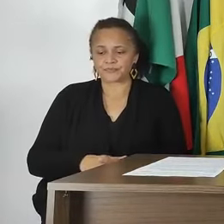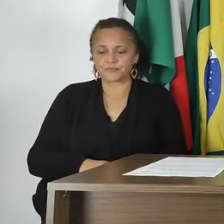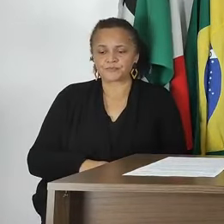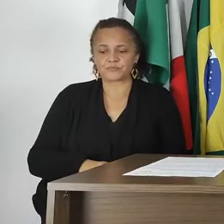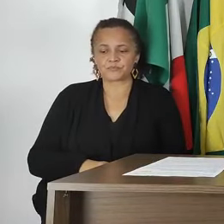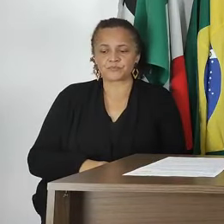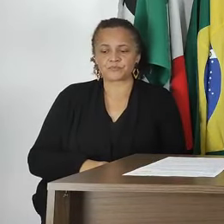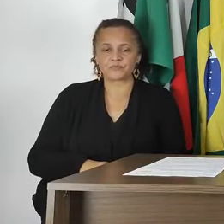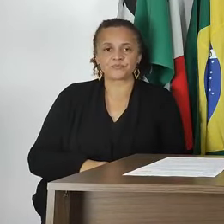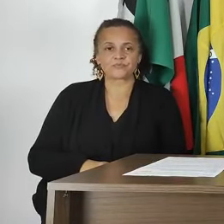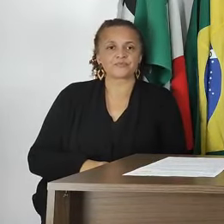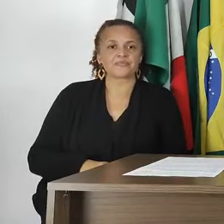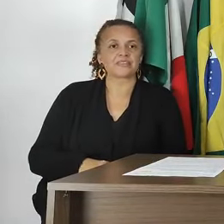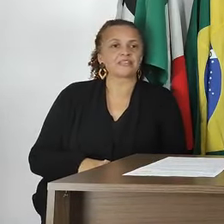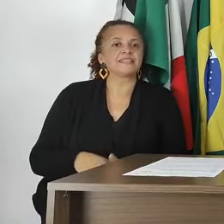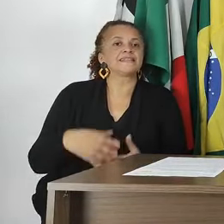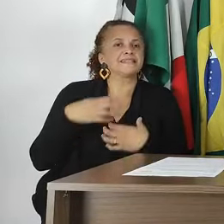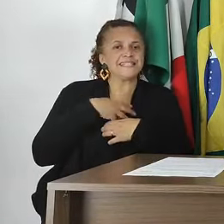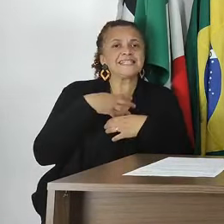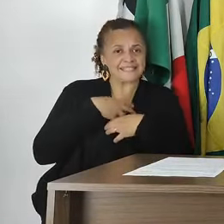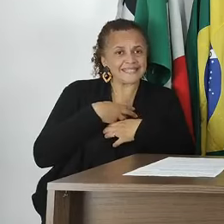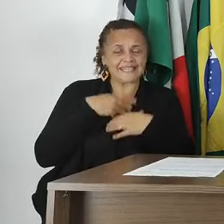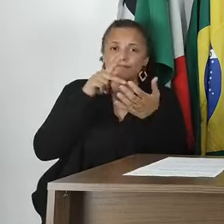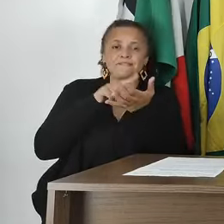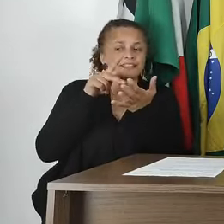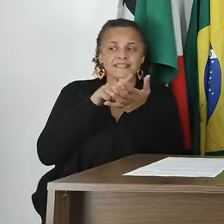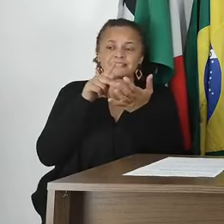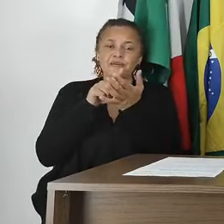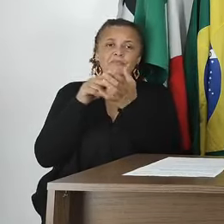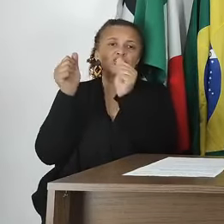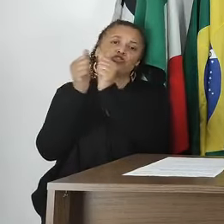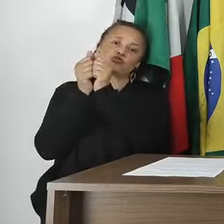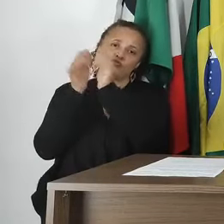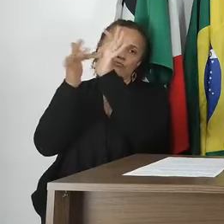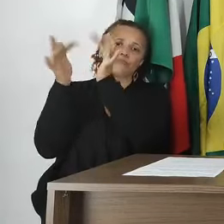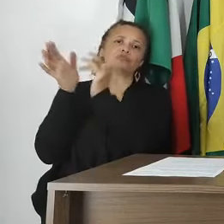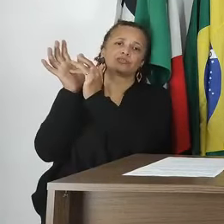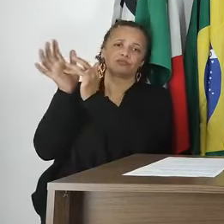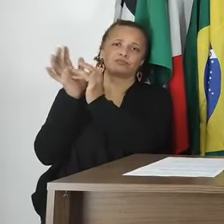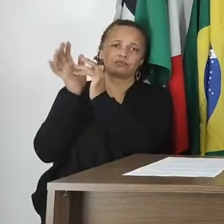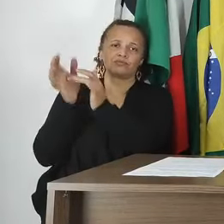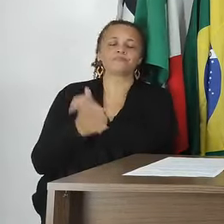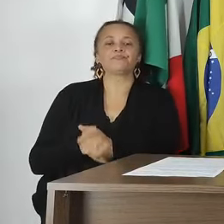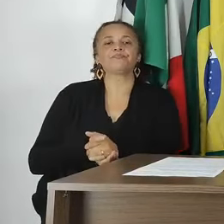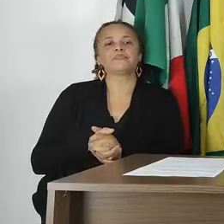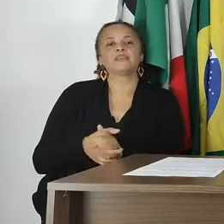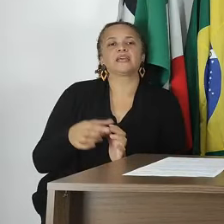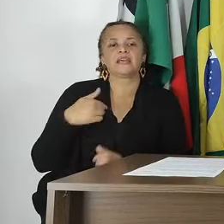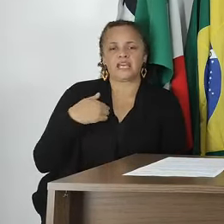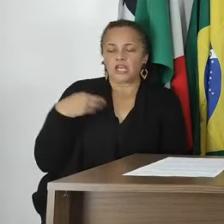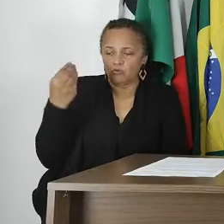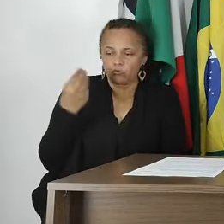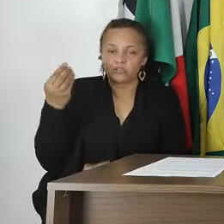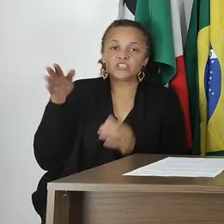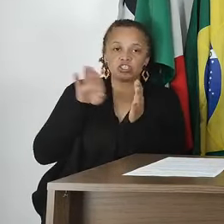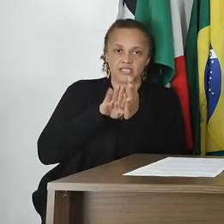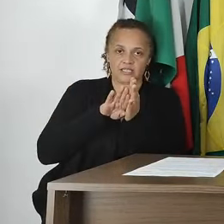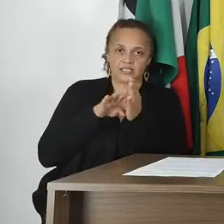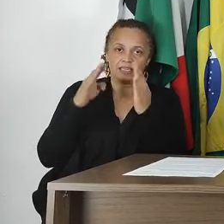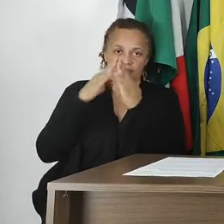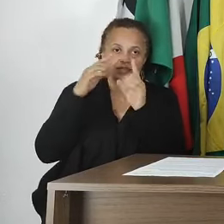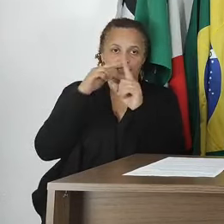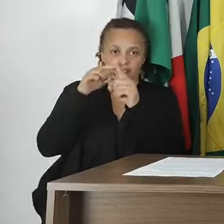uma pessoa, um membro que funciona no corpo de Cristo. Eu particularmente, desde 2001, quando eu cheguei na igreja,